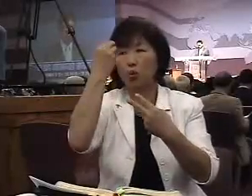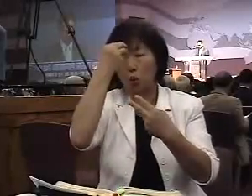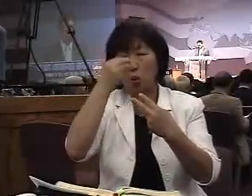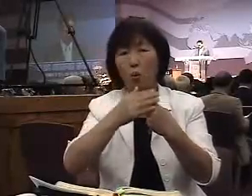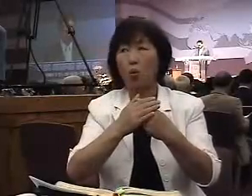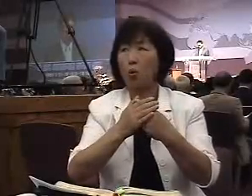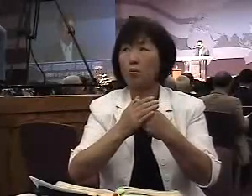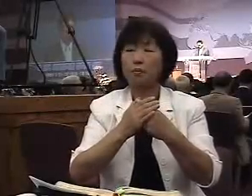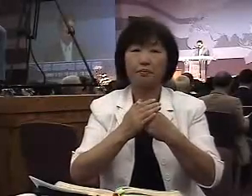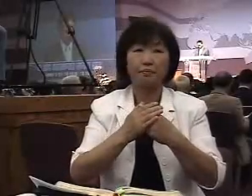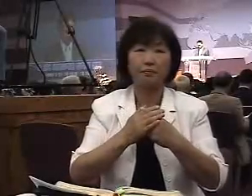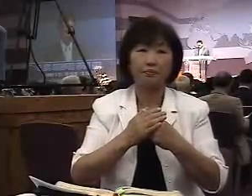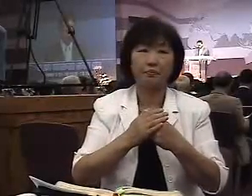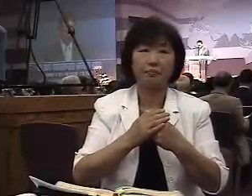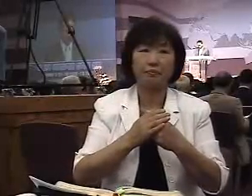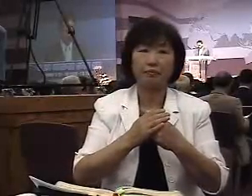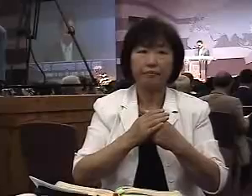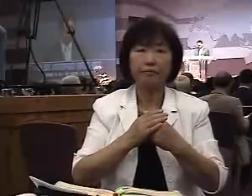마련된 것인데